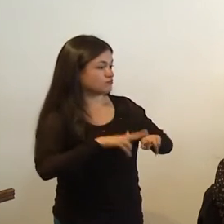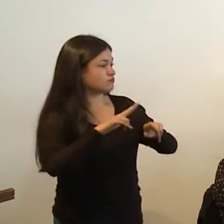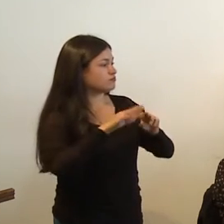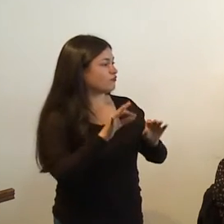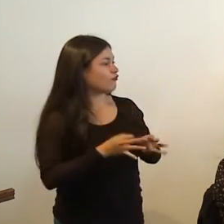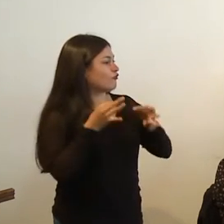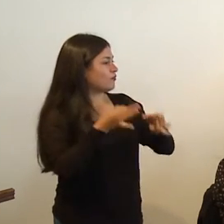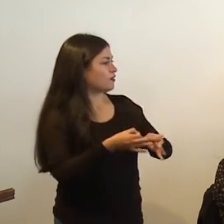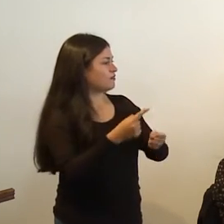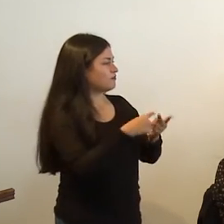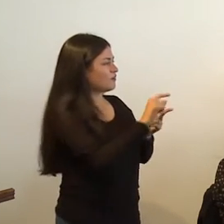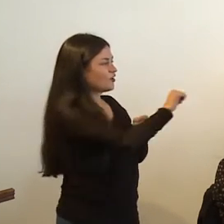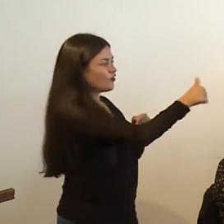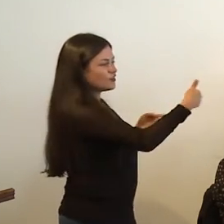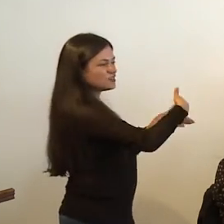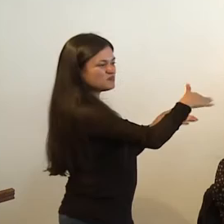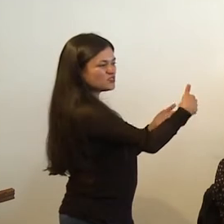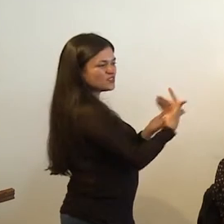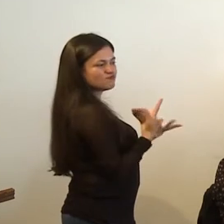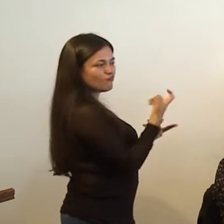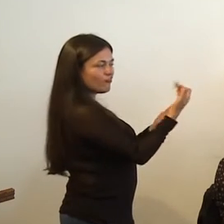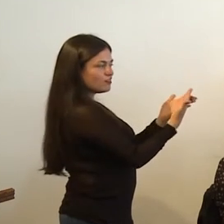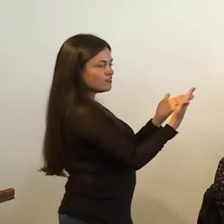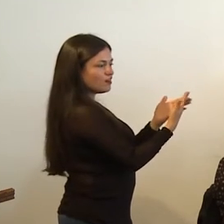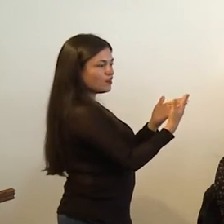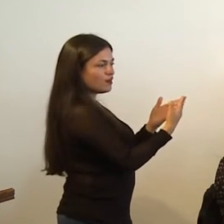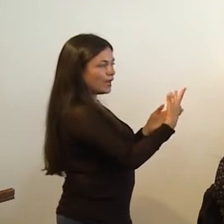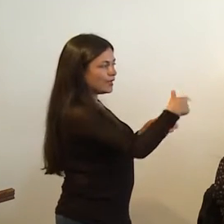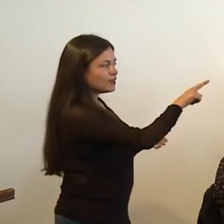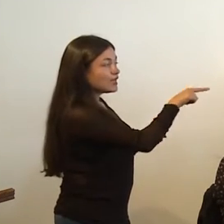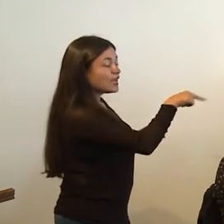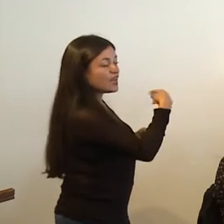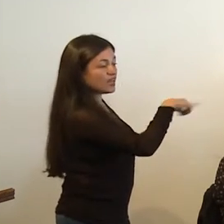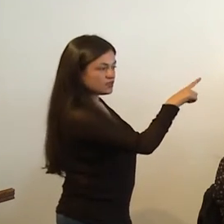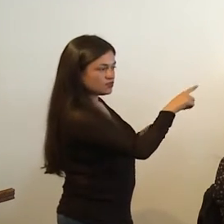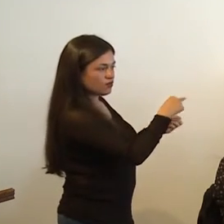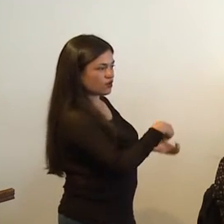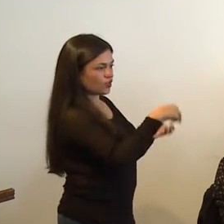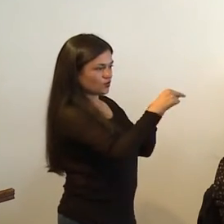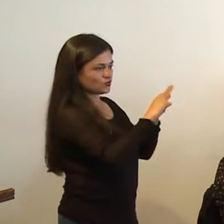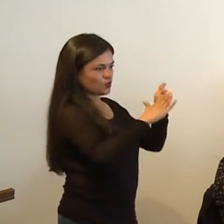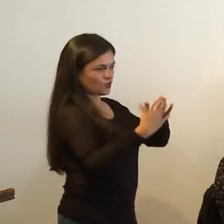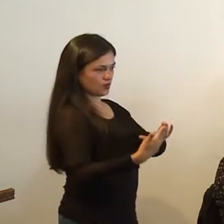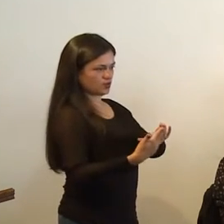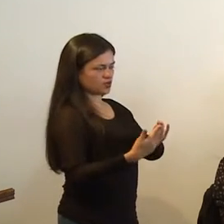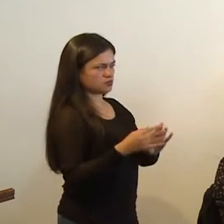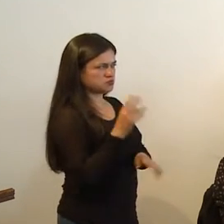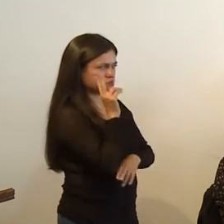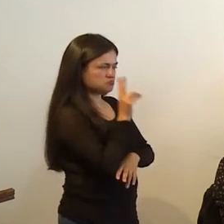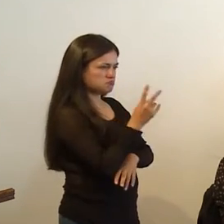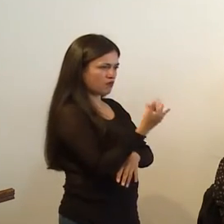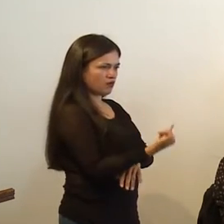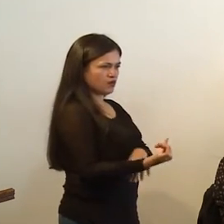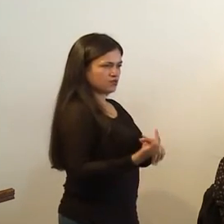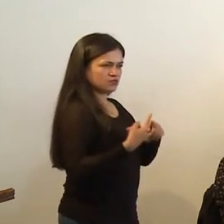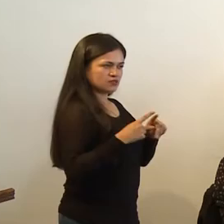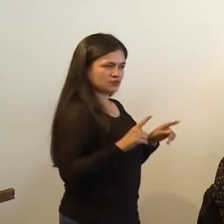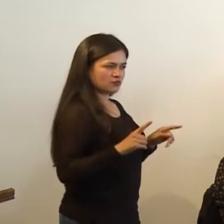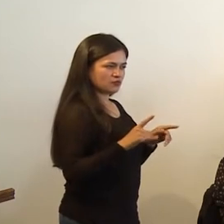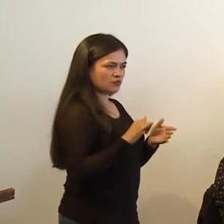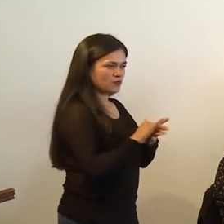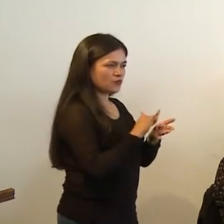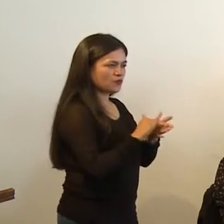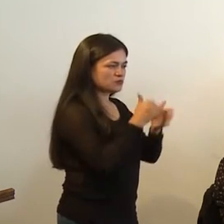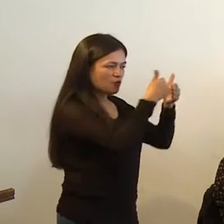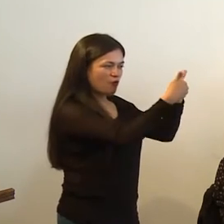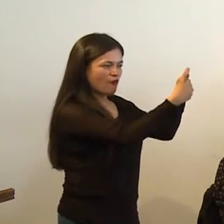sentido residual también puede tener una potencia, hoy leído desde el lugar que plantea Pilar, o sea, ¿no? ese margen,